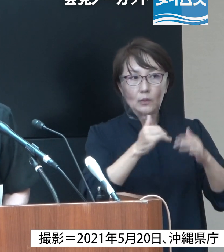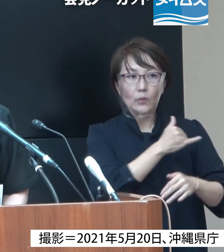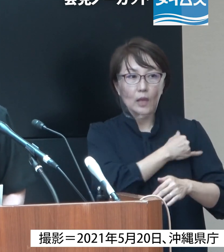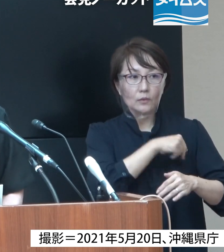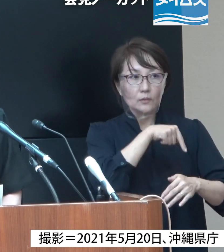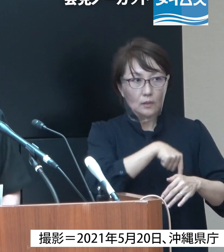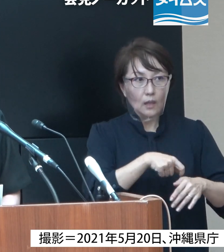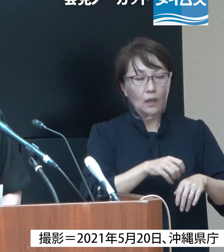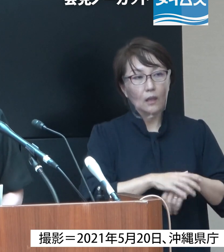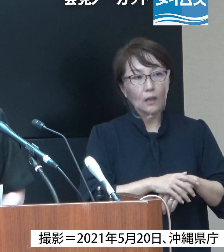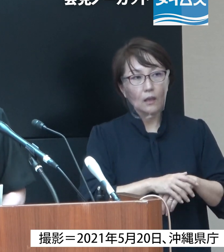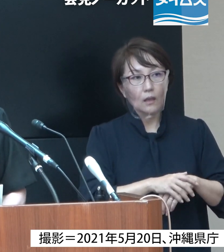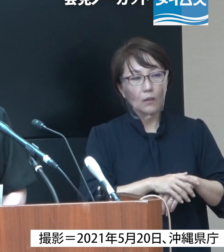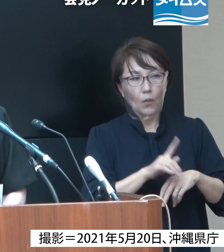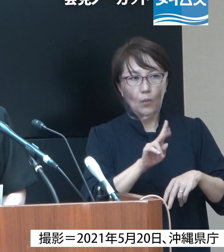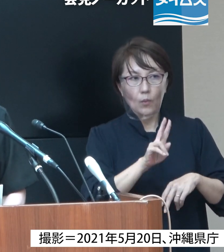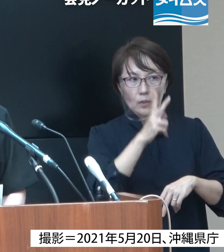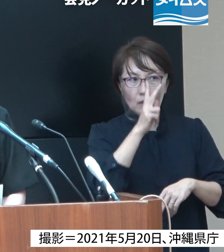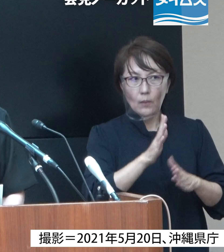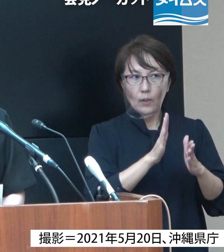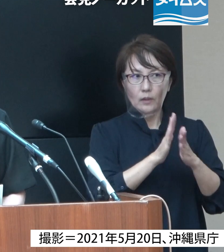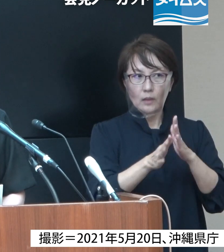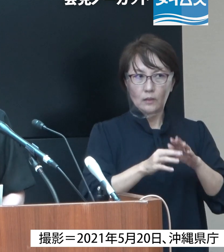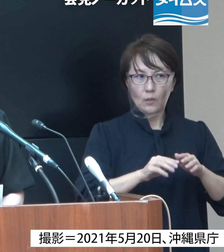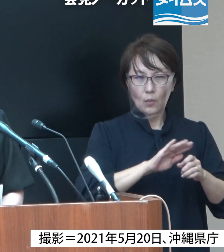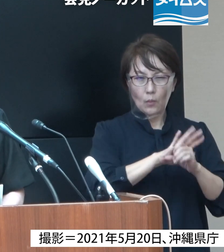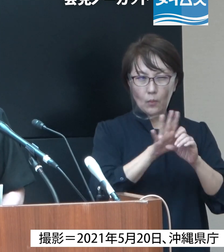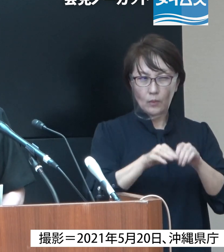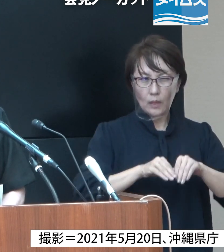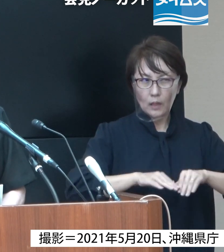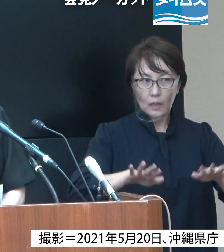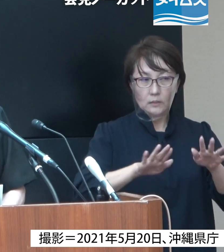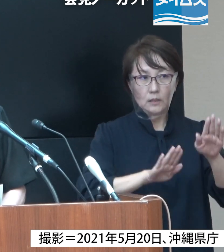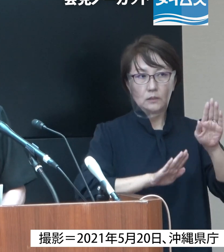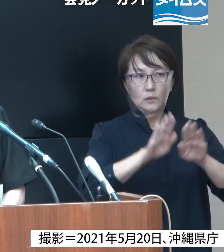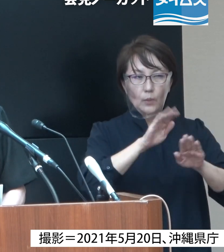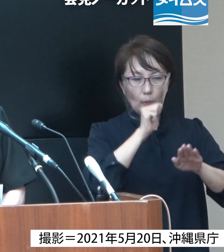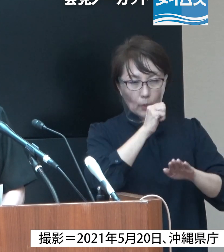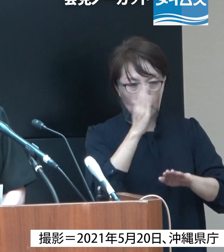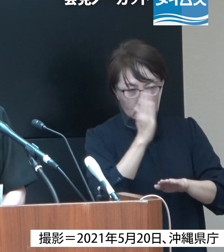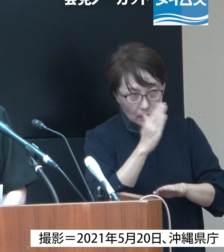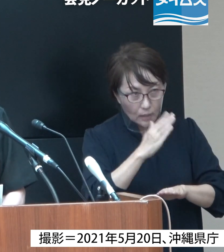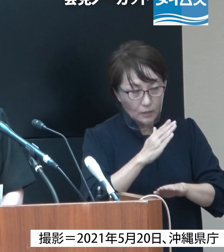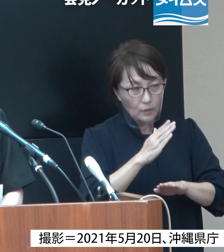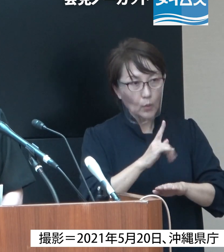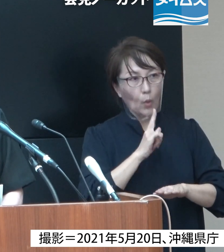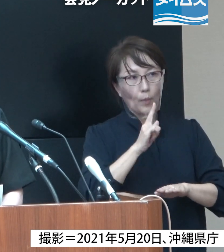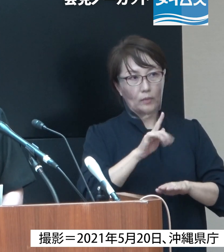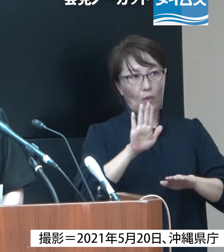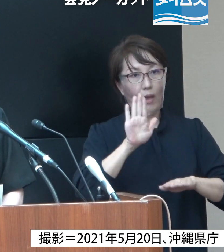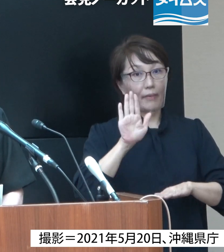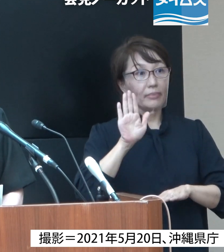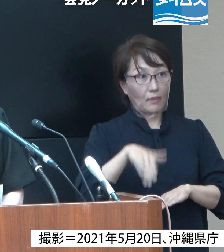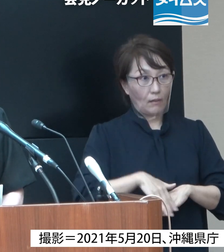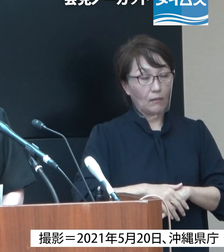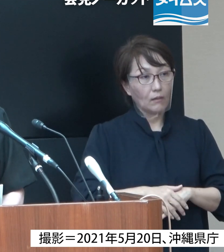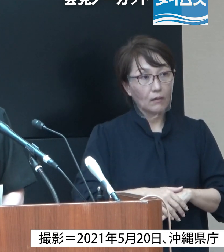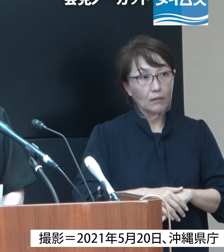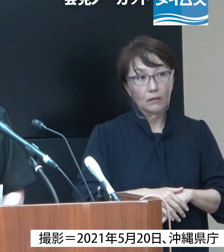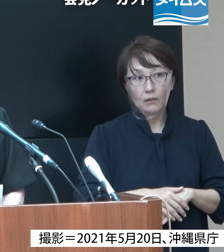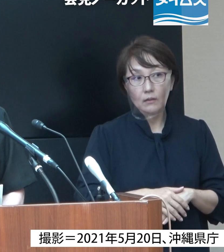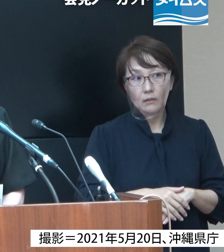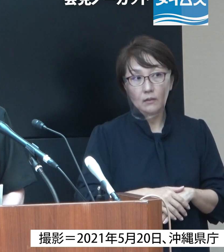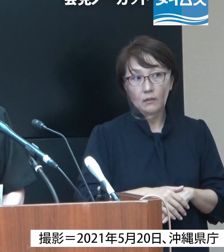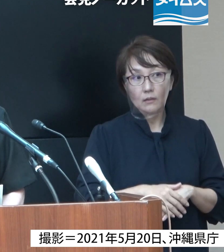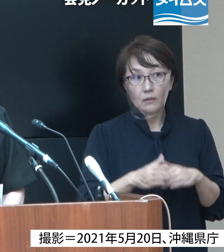が沖縄県のコロナの感染状況が非常に良くないということをおっしゃっていて、まあ、